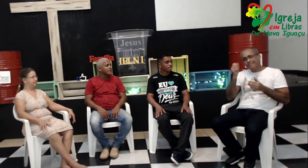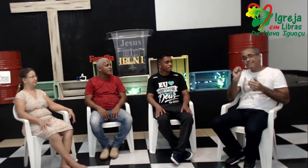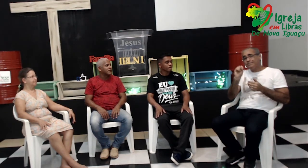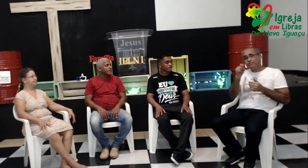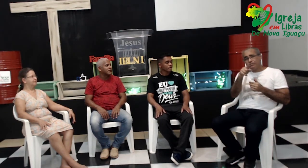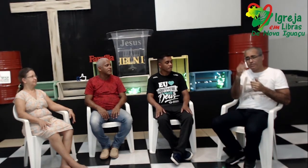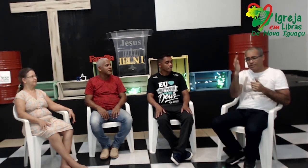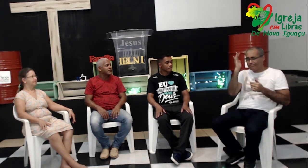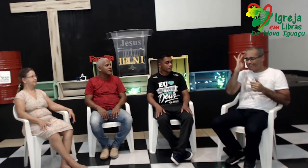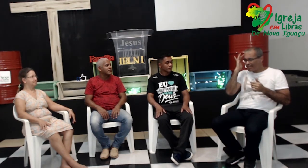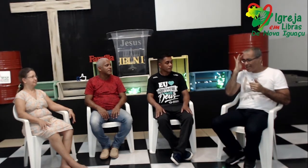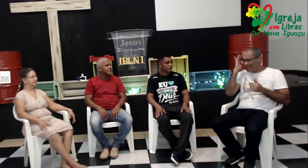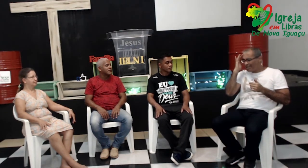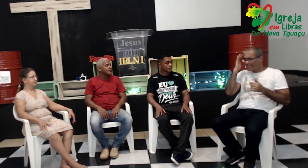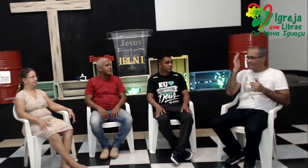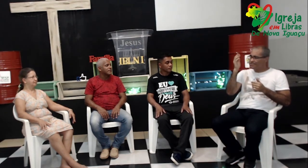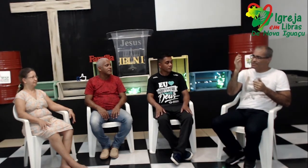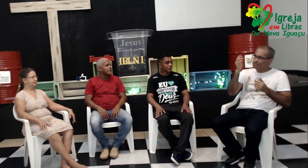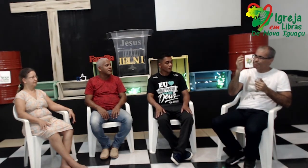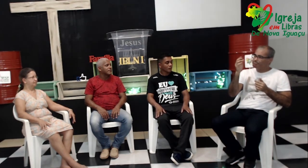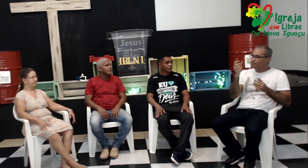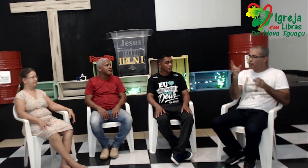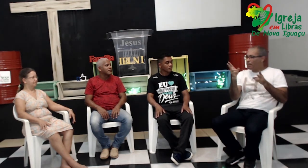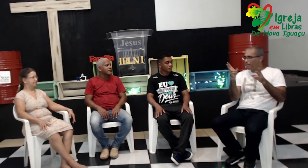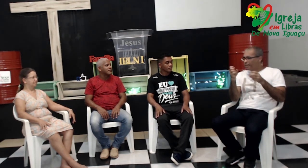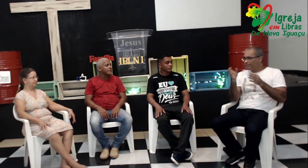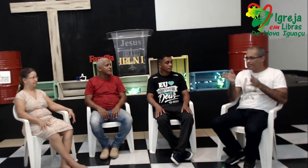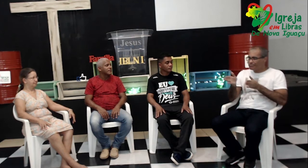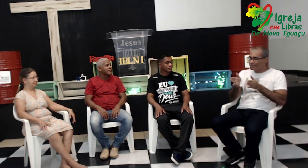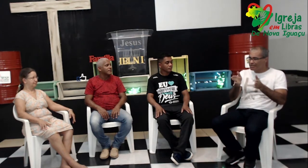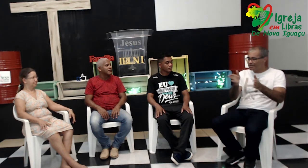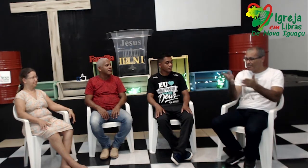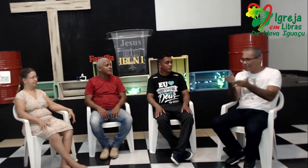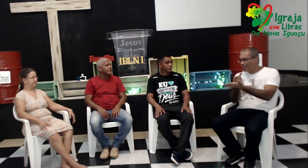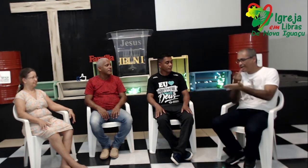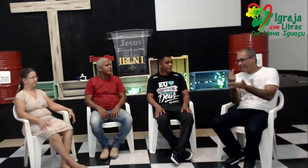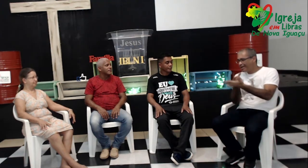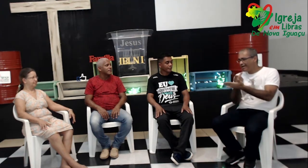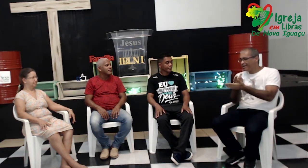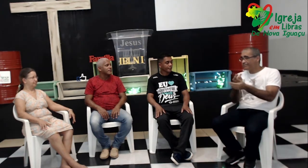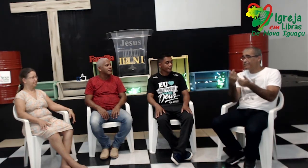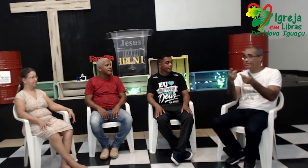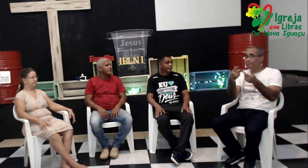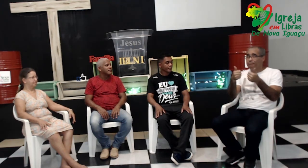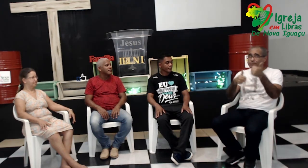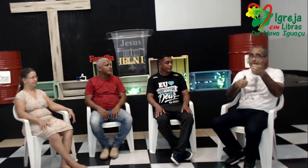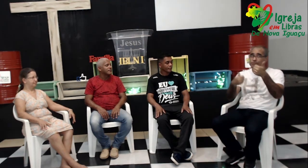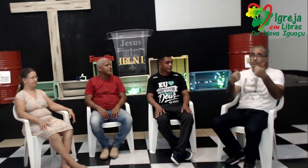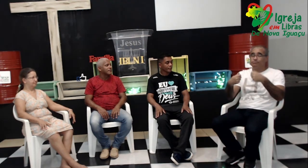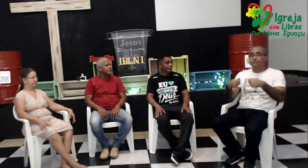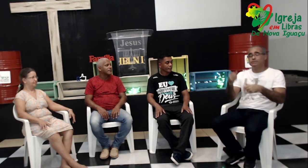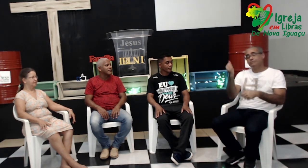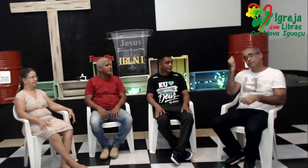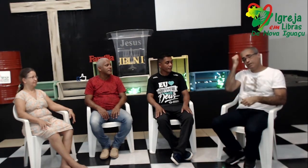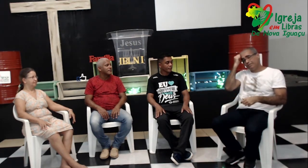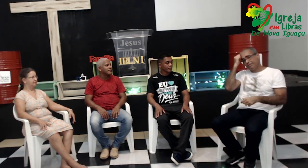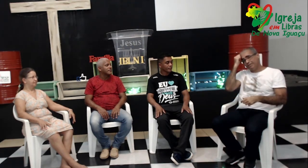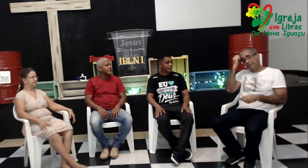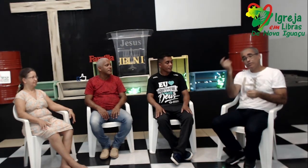você se arrependa, que você perceba que você está no caminho errado e